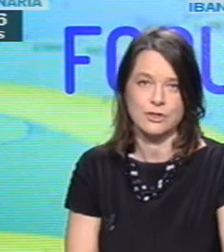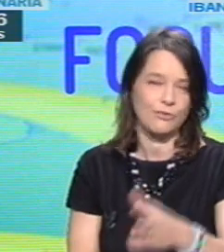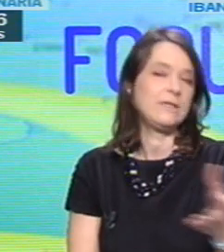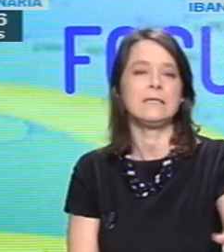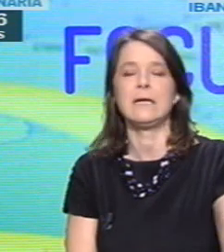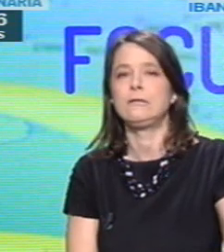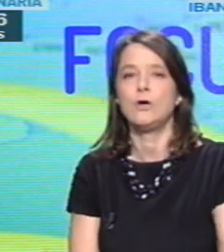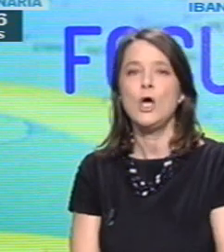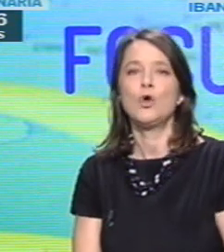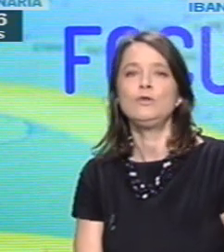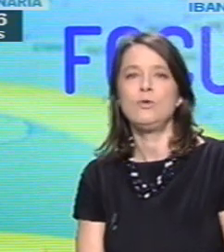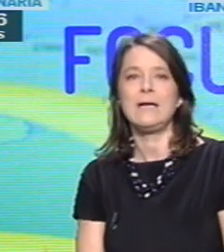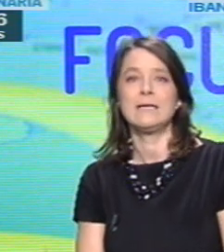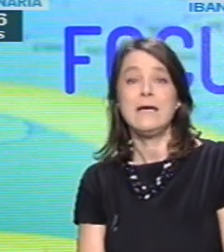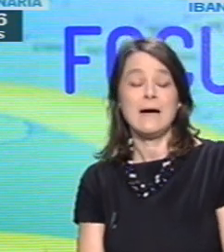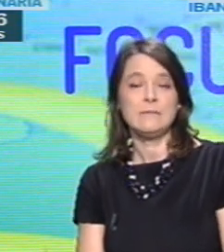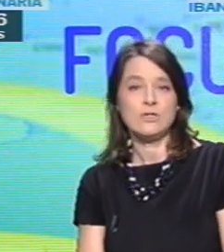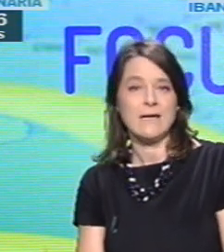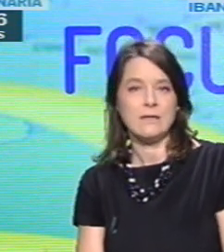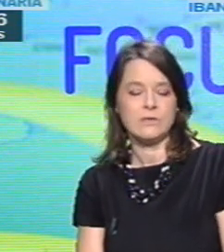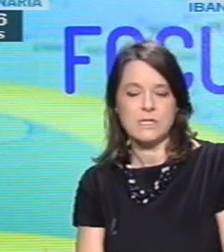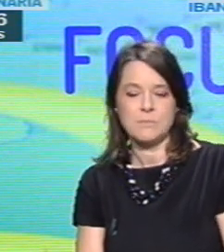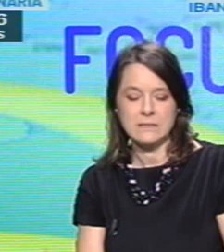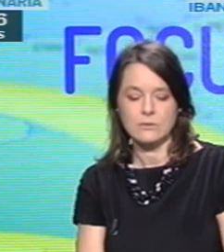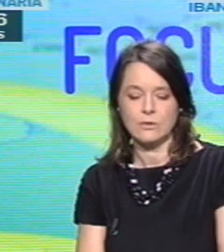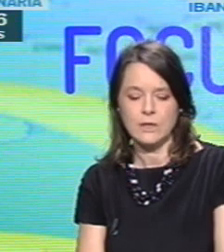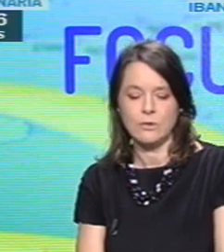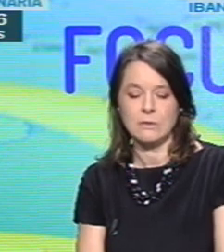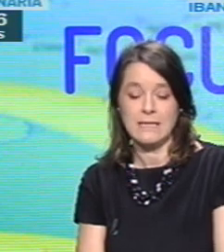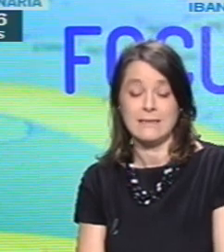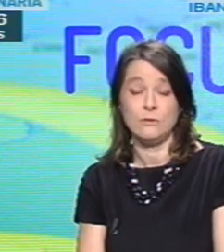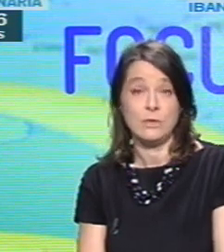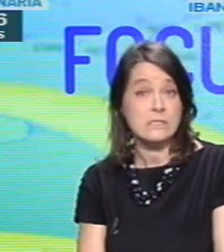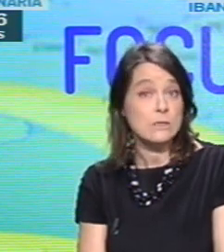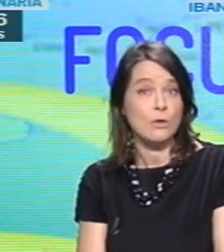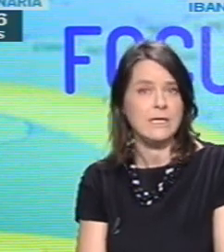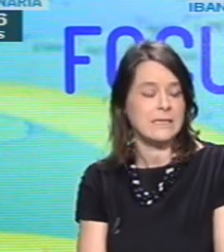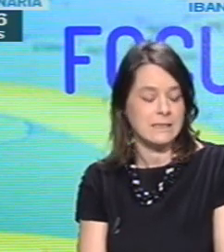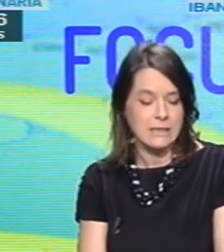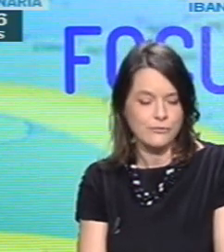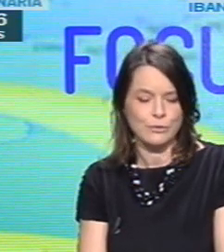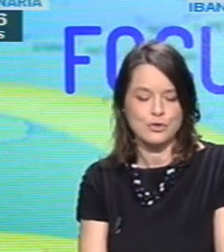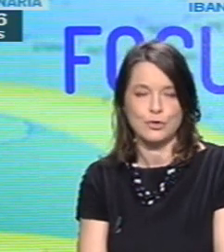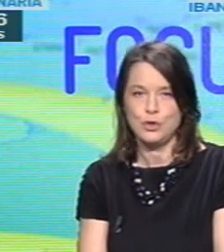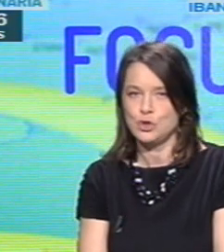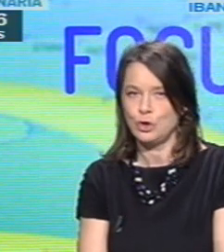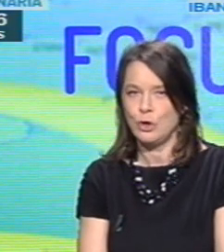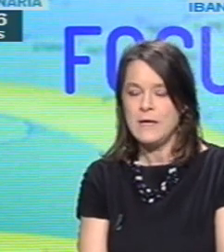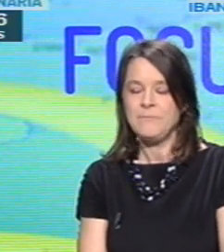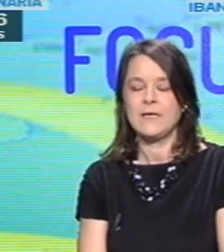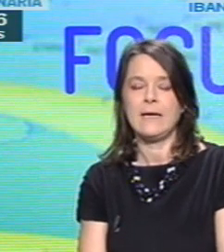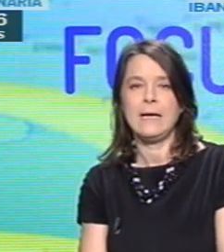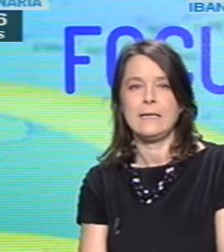la generosità che tra l'altro continuate a dimostrare anche voi telespettatori con le donazioni che crescono di giorno in